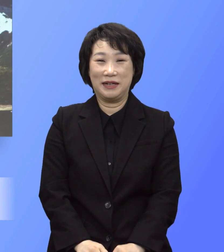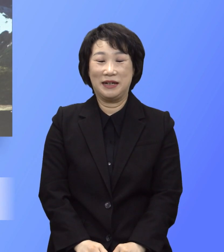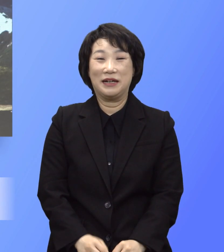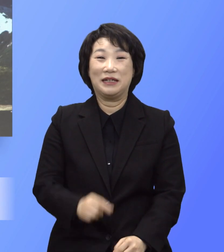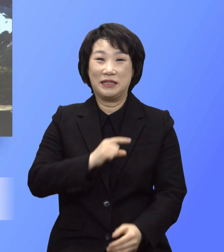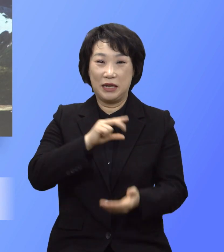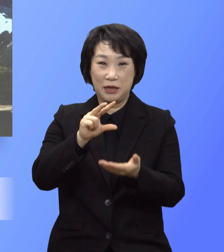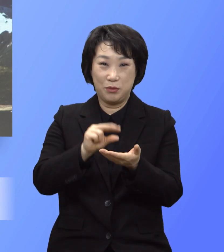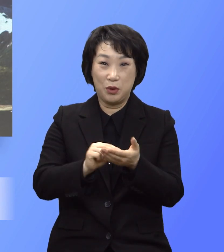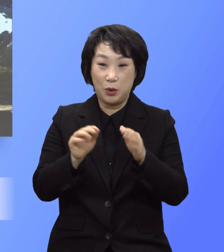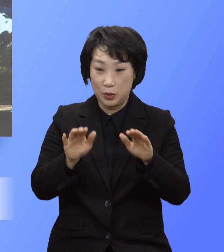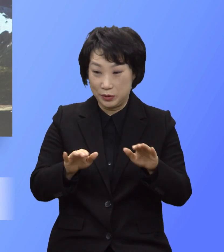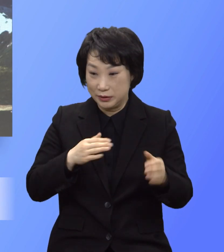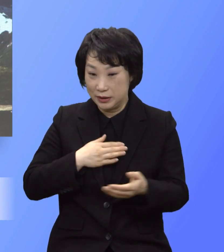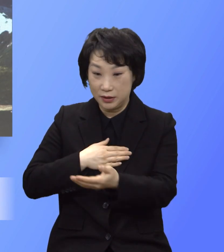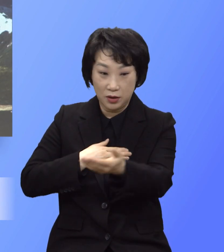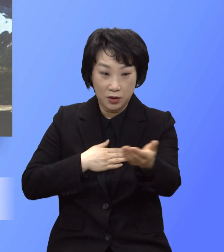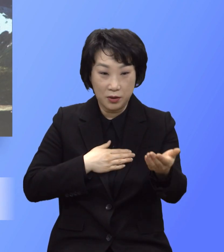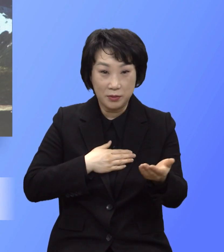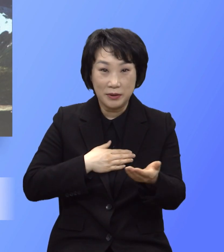이와 같은 제목으로